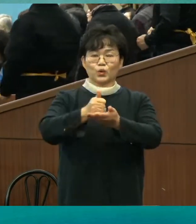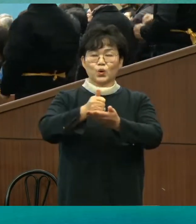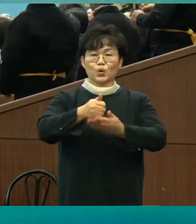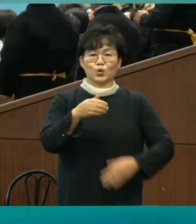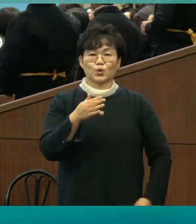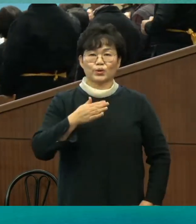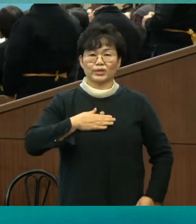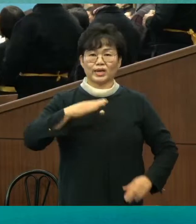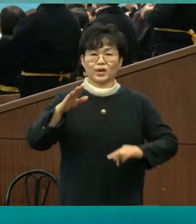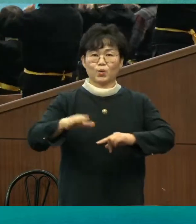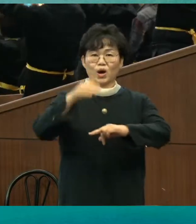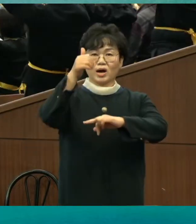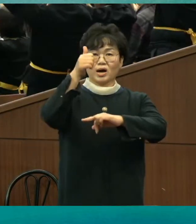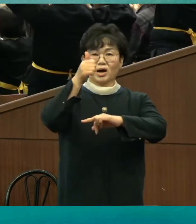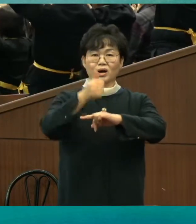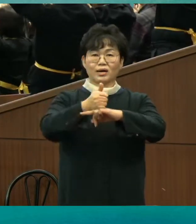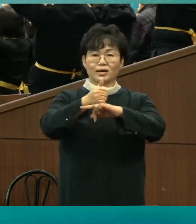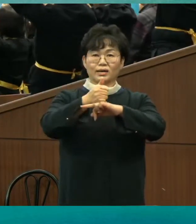그리스도 나의 왕